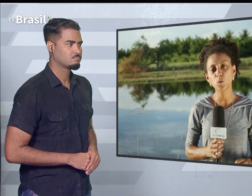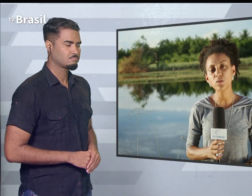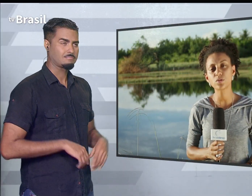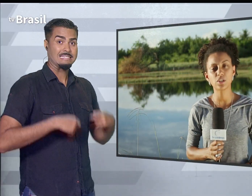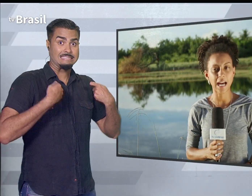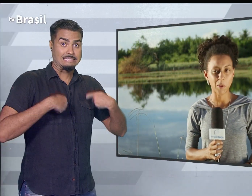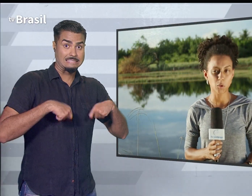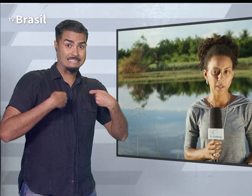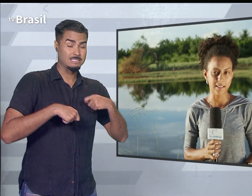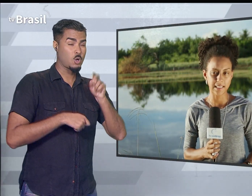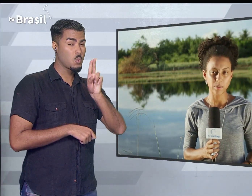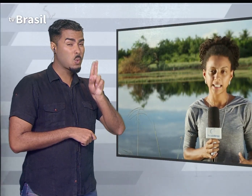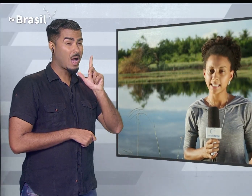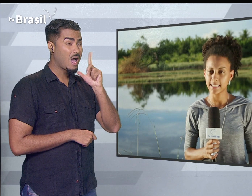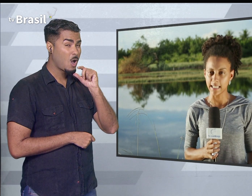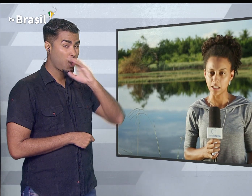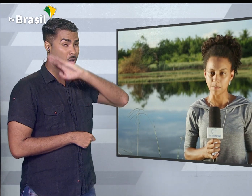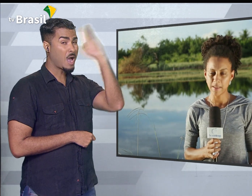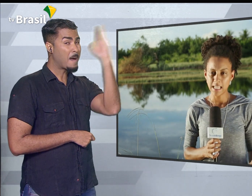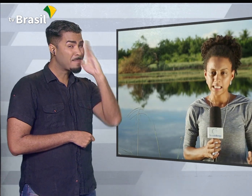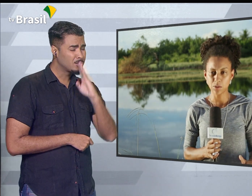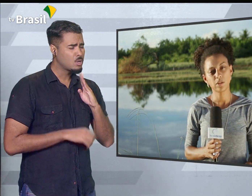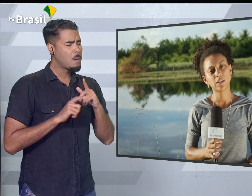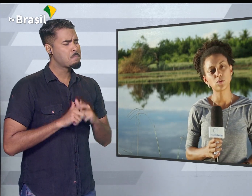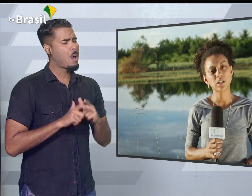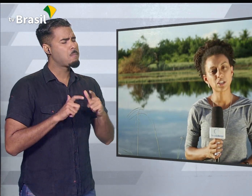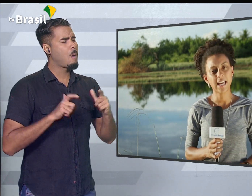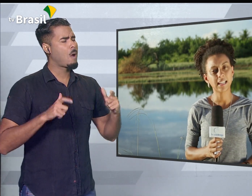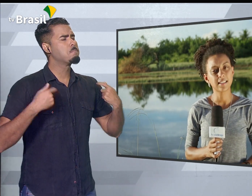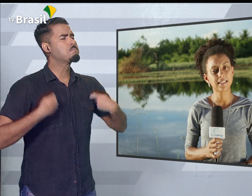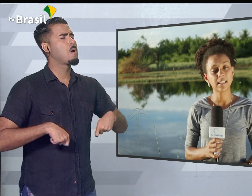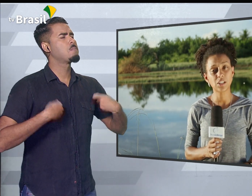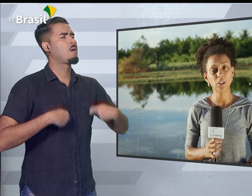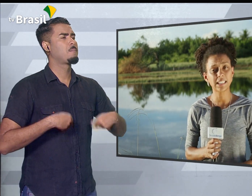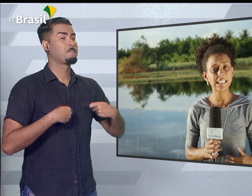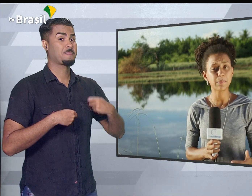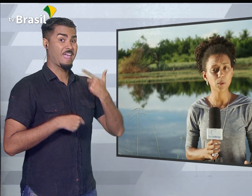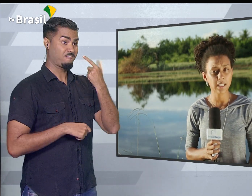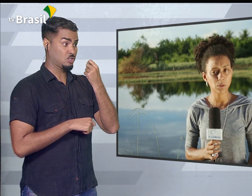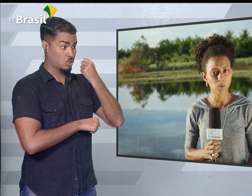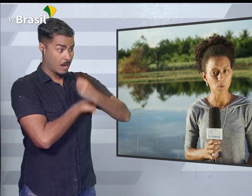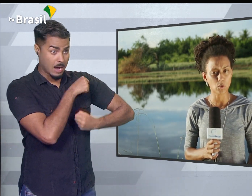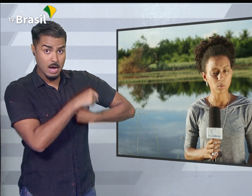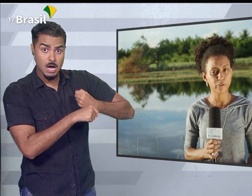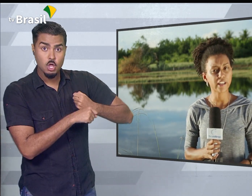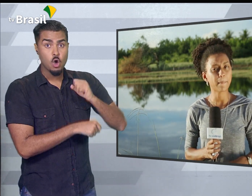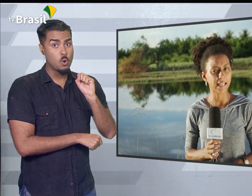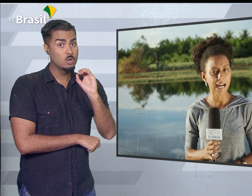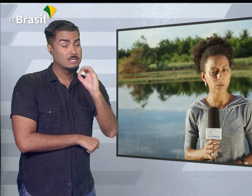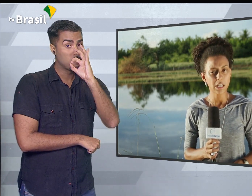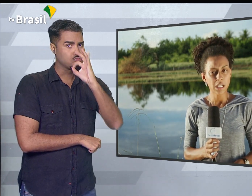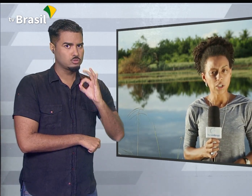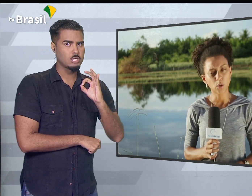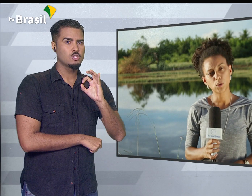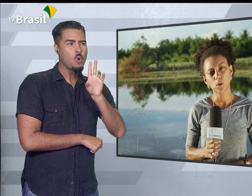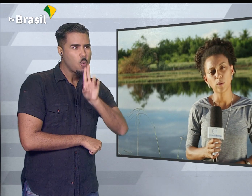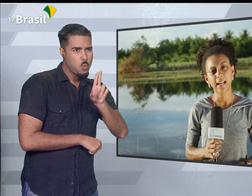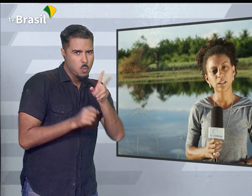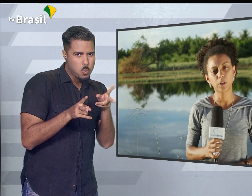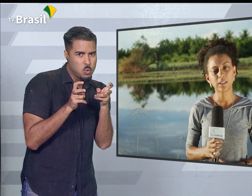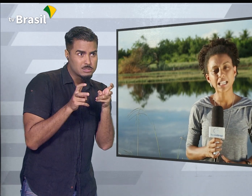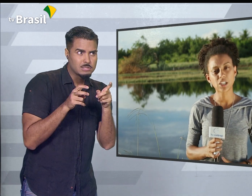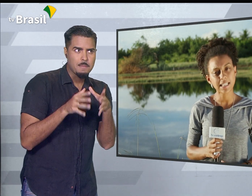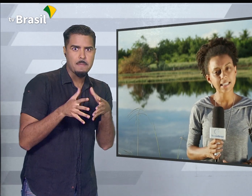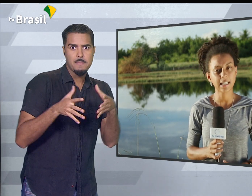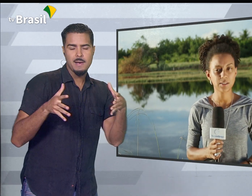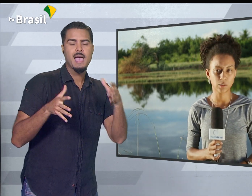pelo uso de água no Brasil é crescente. Nas últimas 2 décadas, cerca de 80% do consumo foi ampliado, de acordo com o